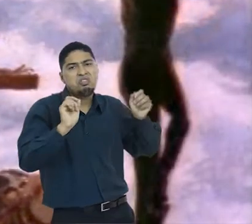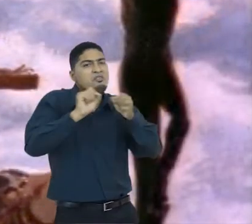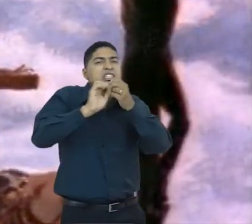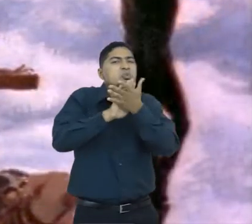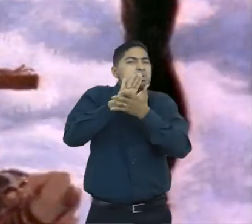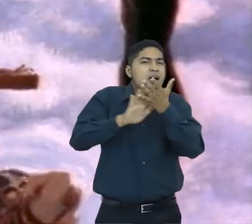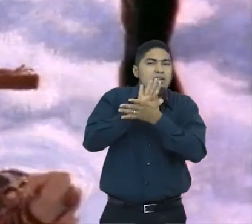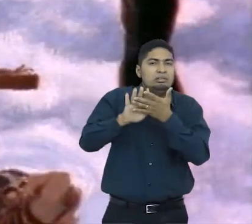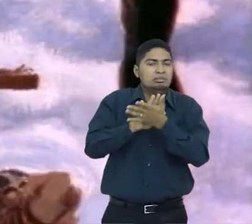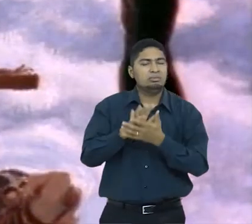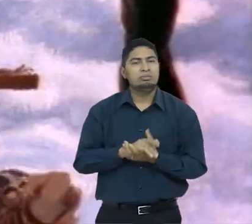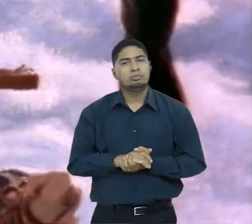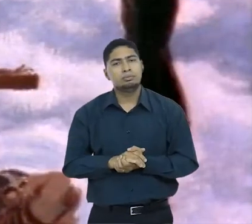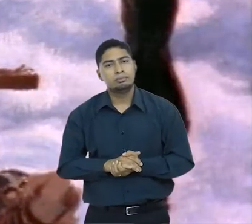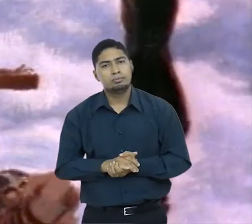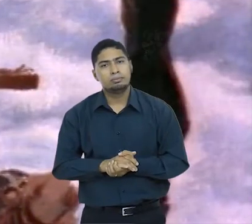não tocaram em suas pernas.